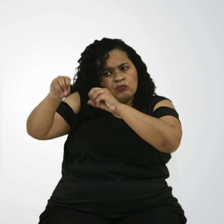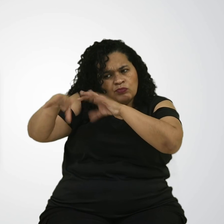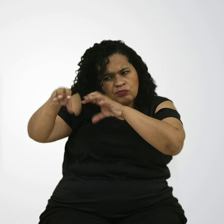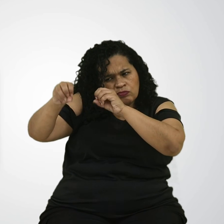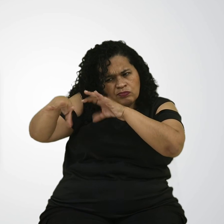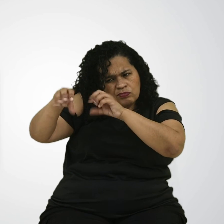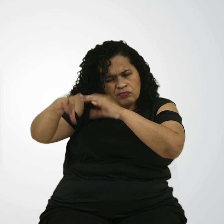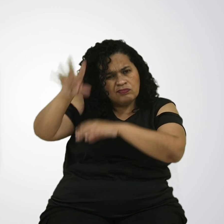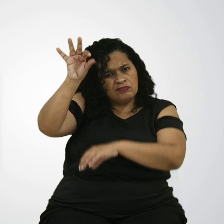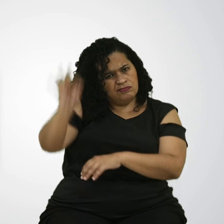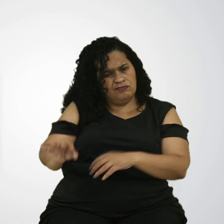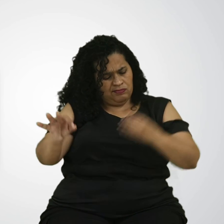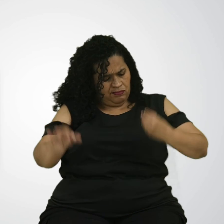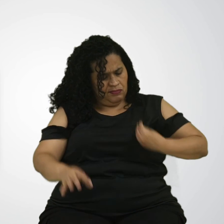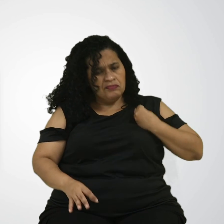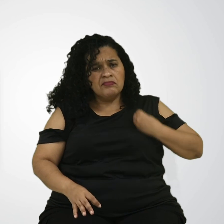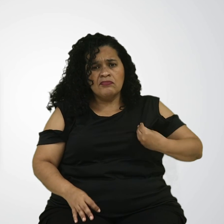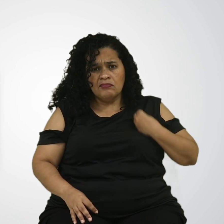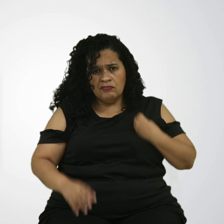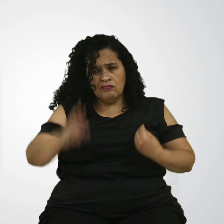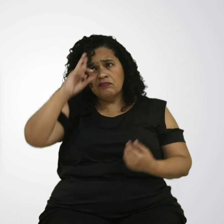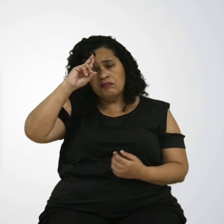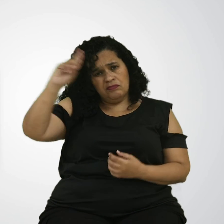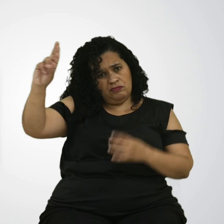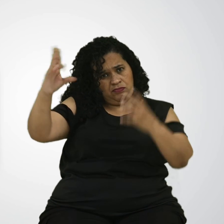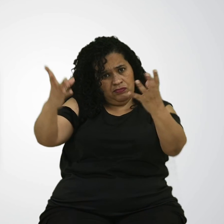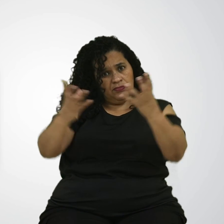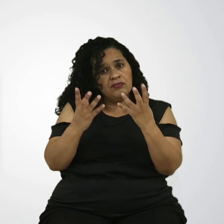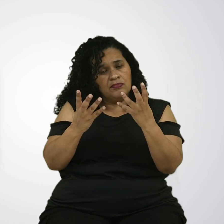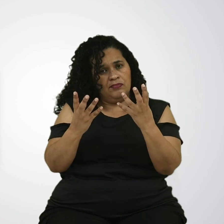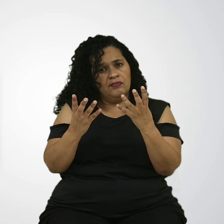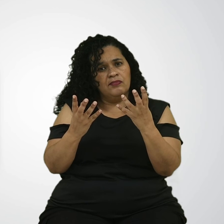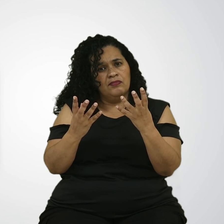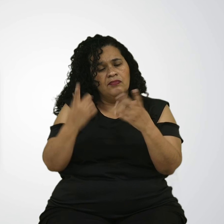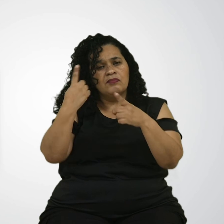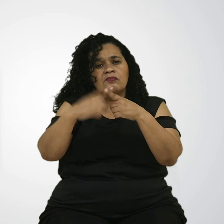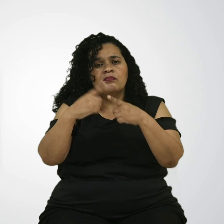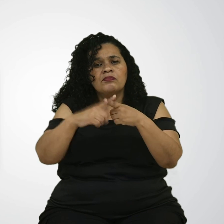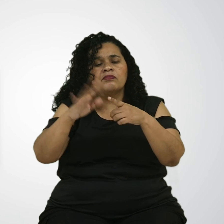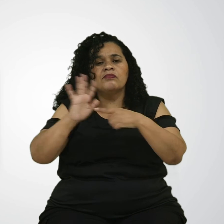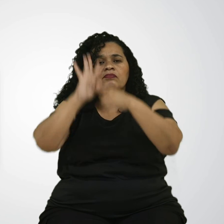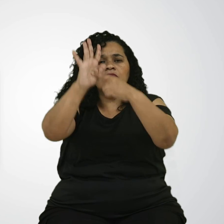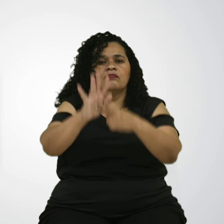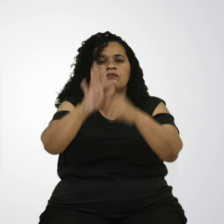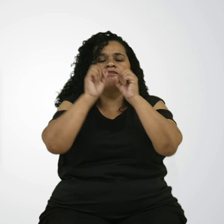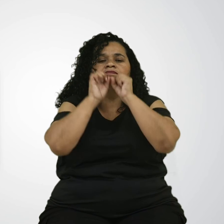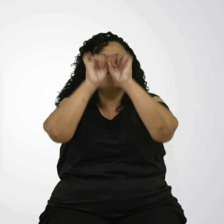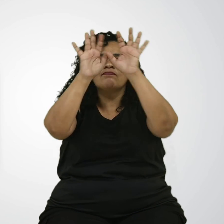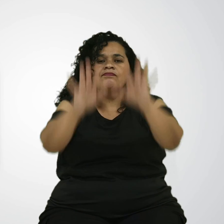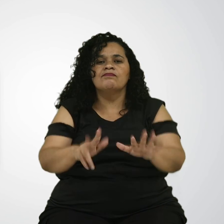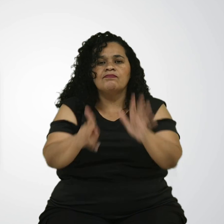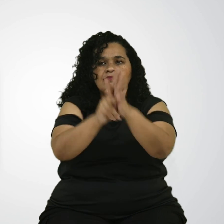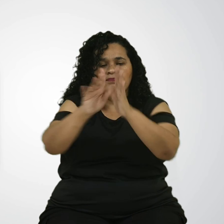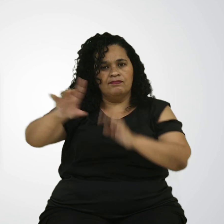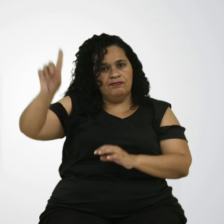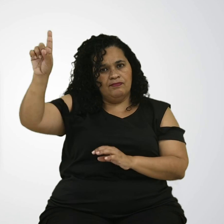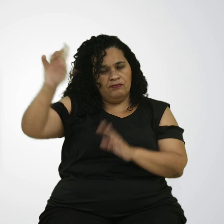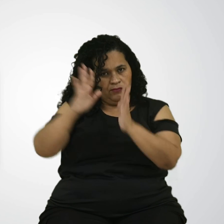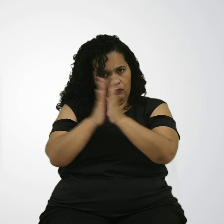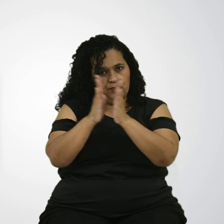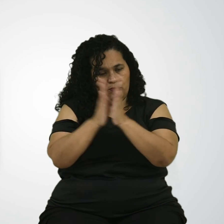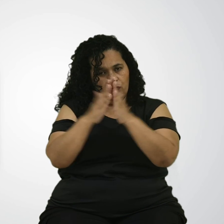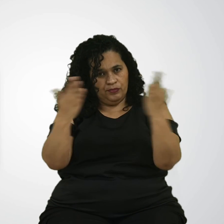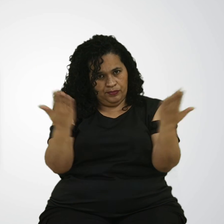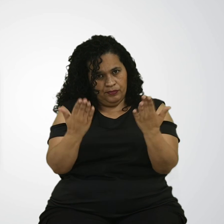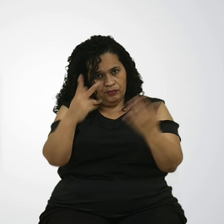a vida que o Senhor quer que eles vivam, porque ali está a bênção de Deus. Amém? Quero orar por você,